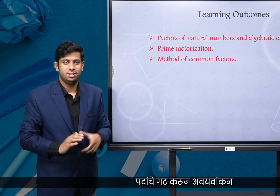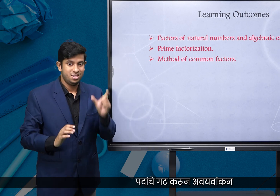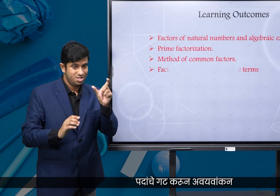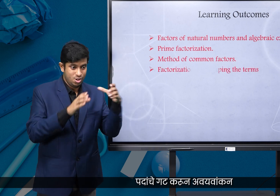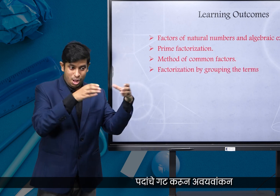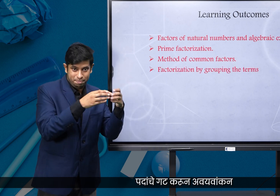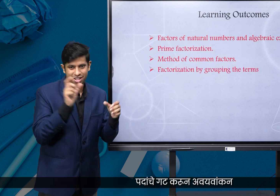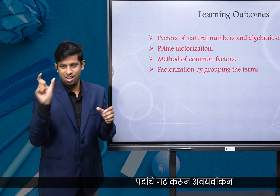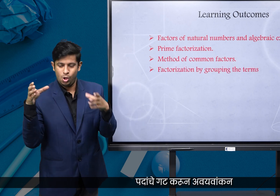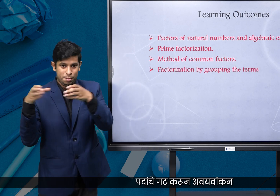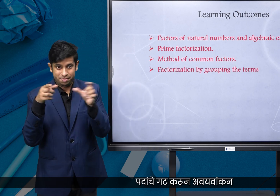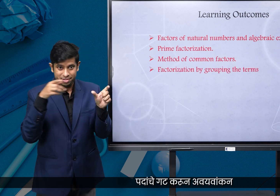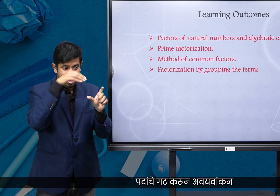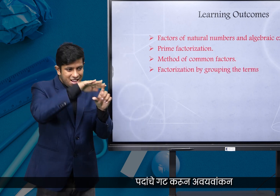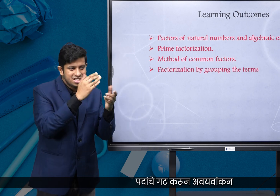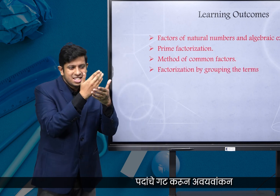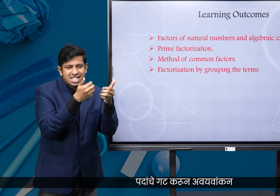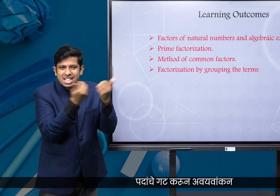पदांचे गट करून अवयवांकन.